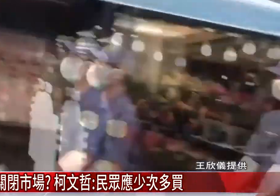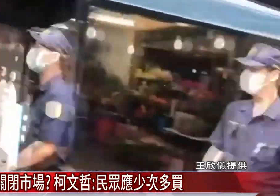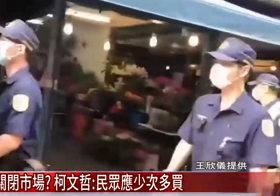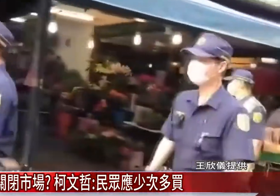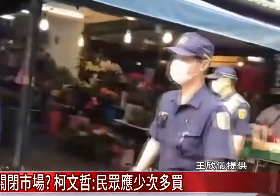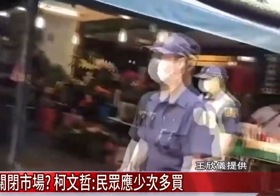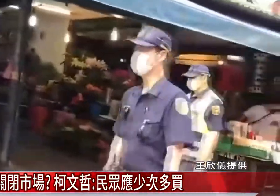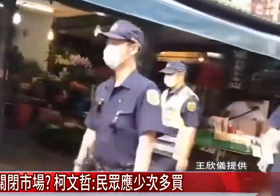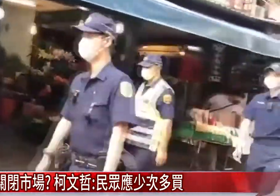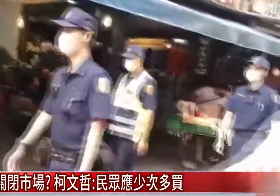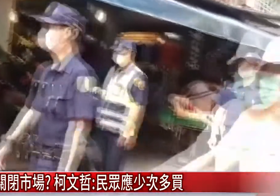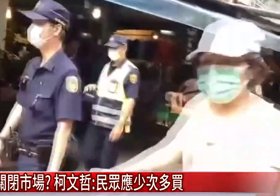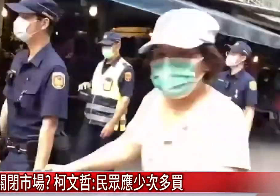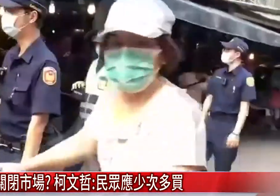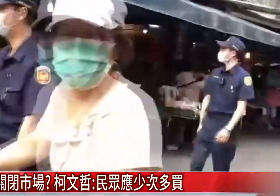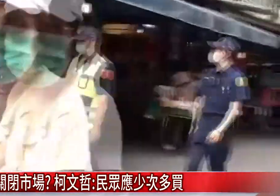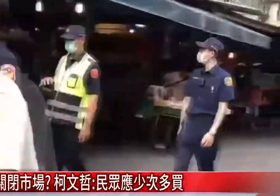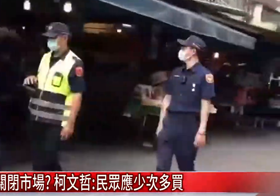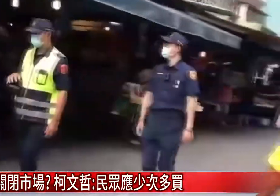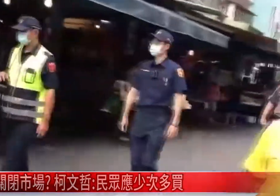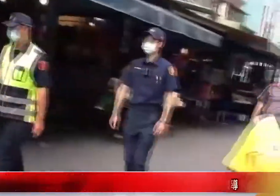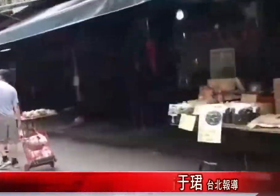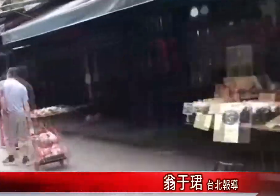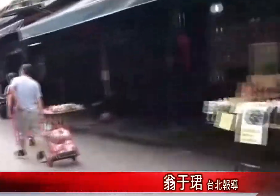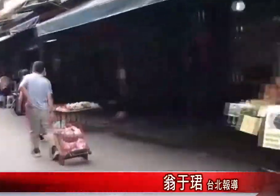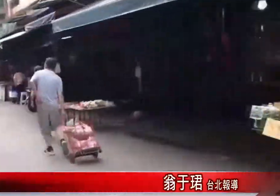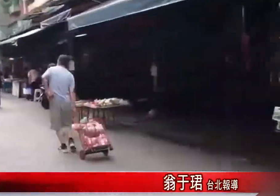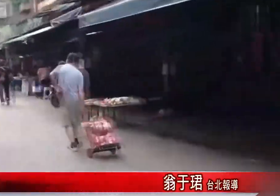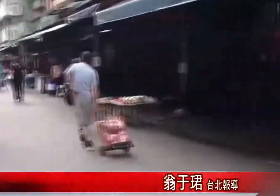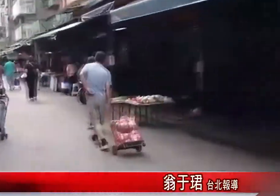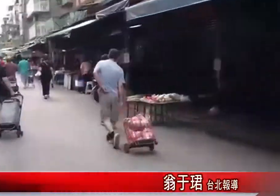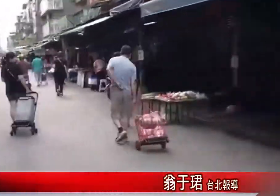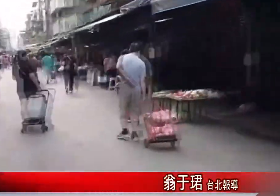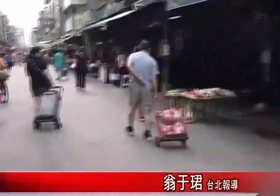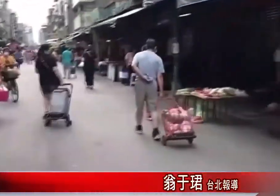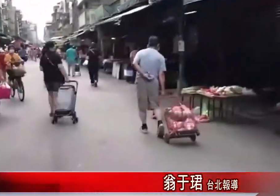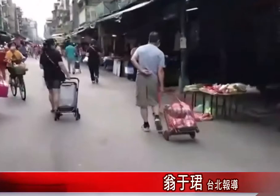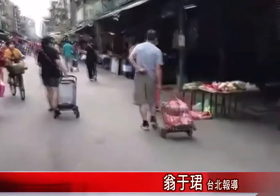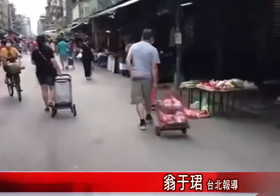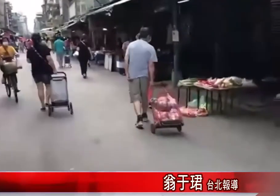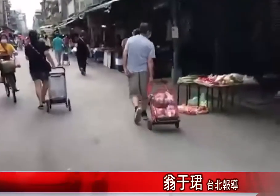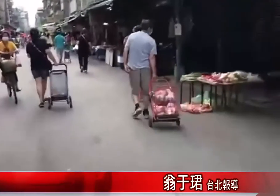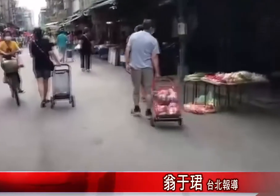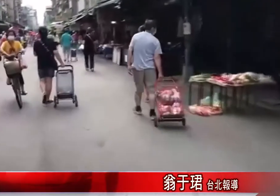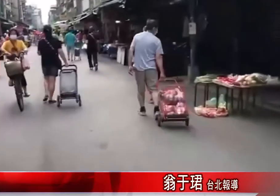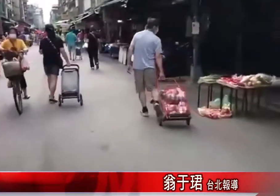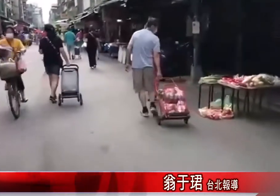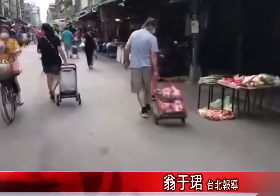缔群聚未戴口罩的负担。记者温俊台北报道。